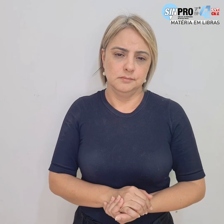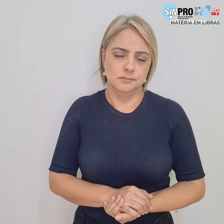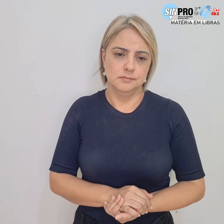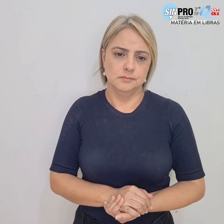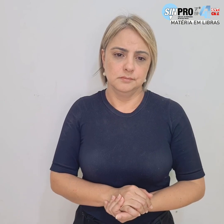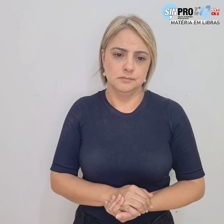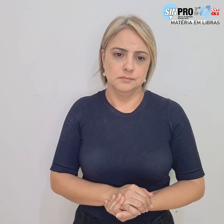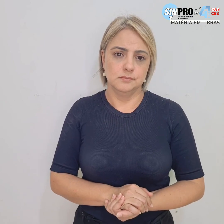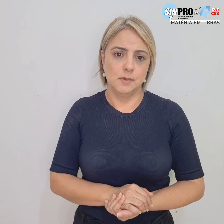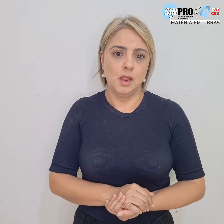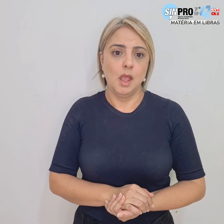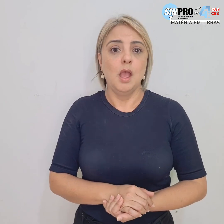De acordo com a professora,